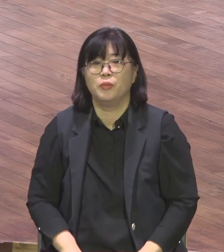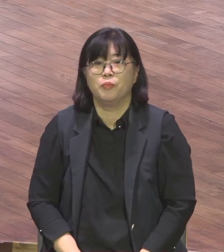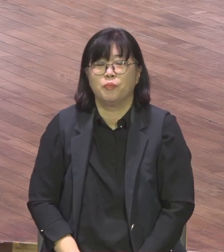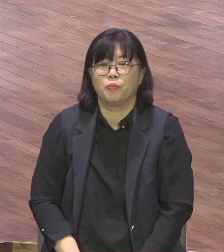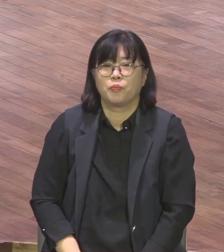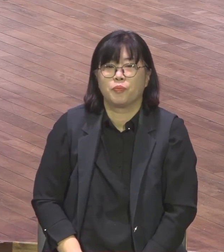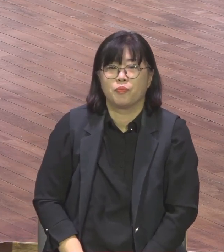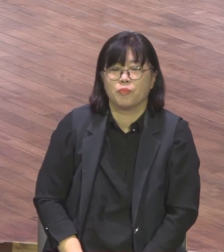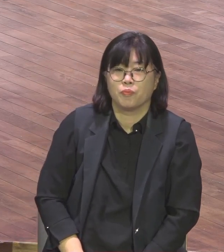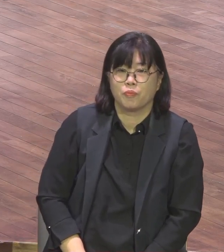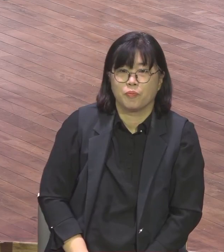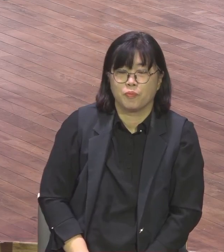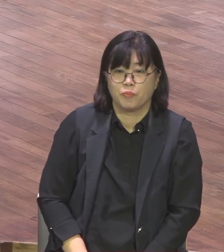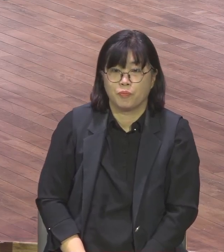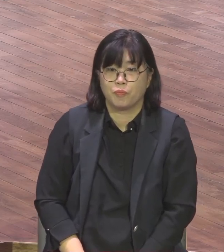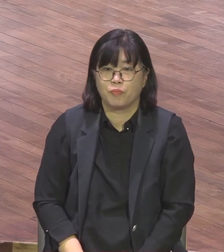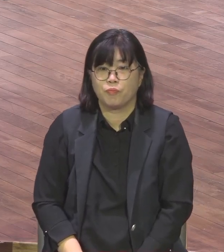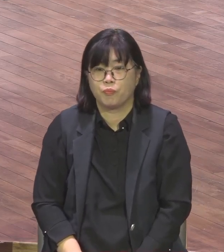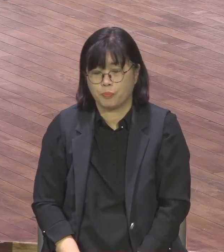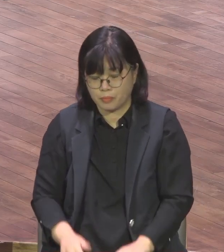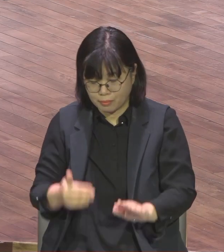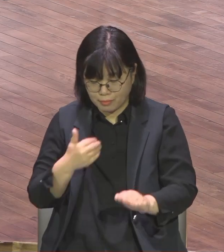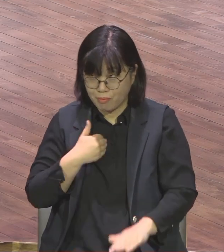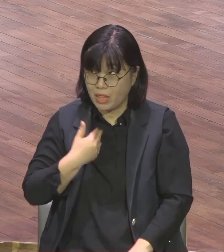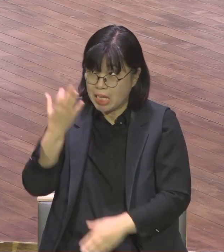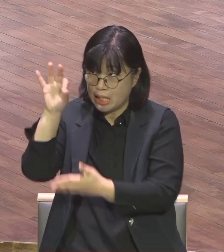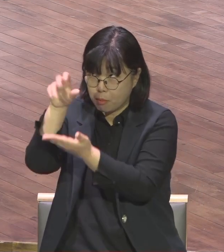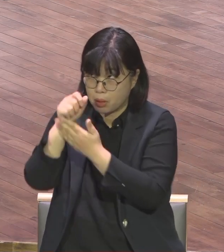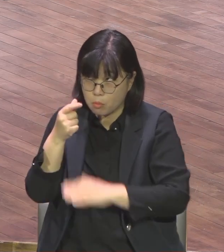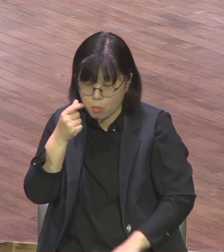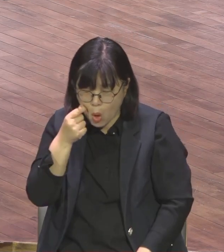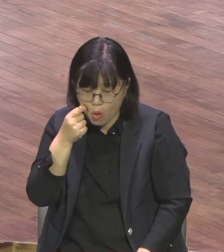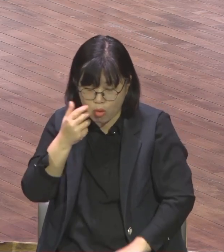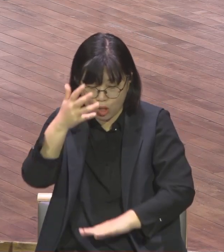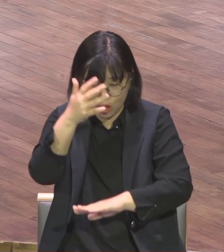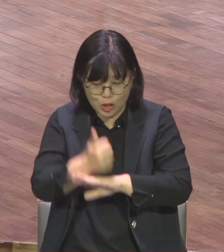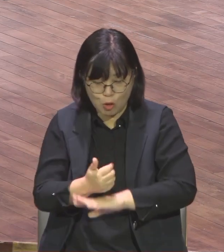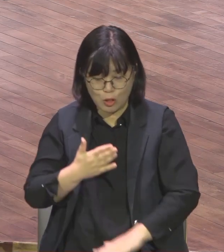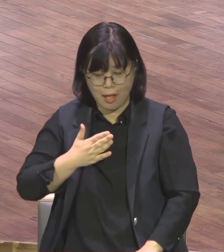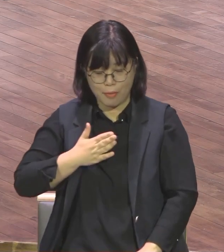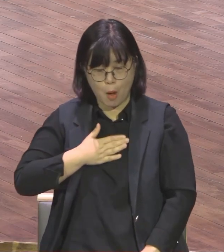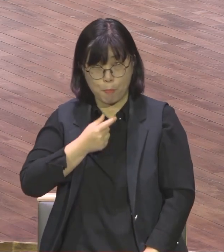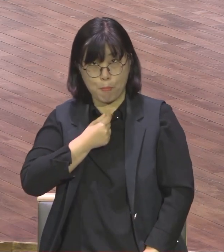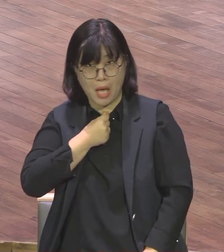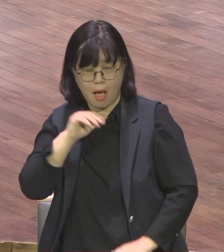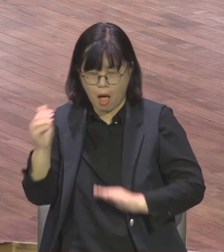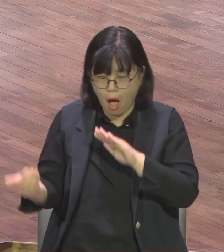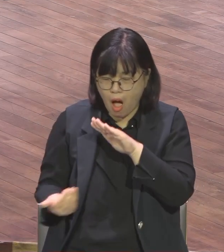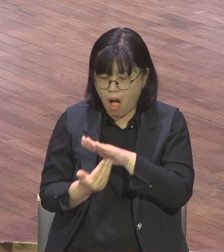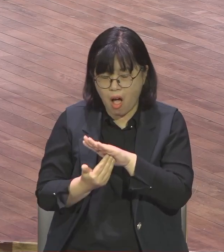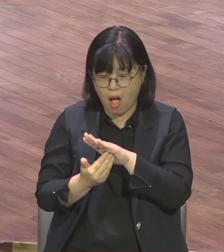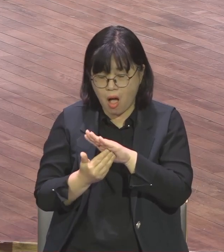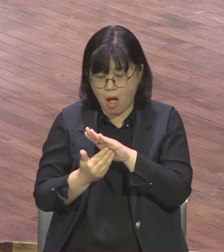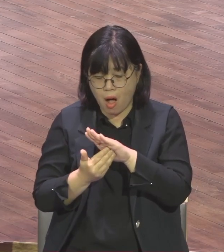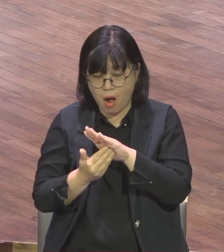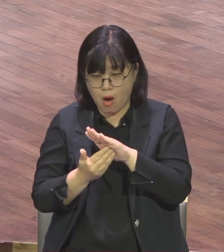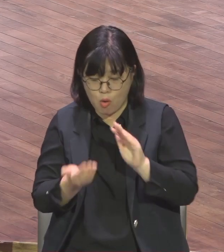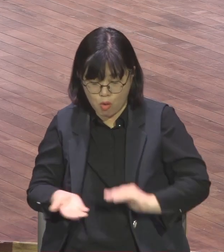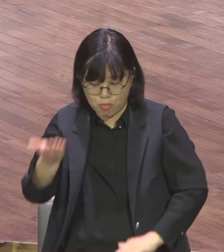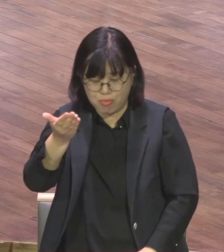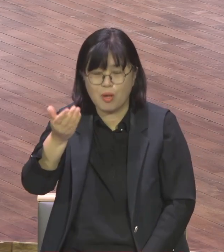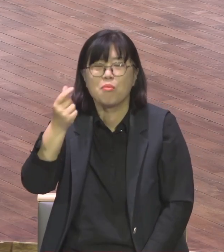자의 실현을 할 수 있는 그런 단계까지, 자실현 단계까지 올라갈 수가 없다라는